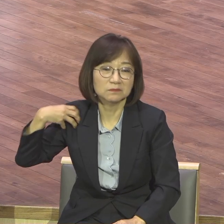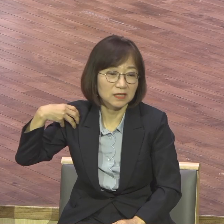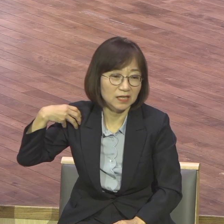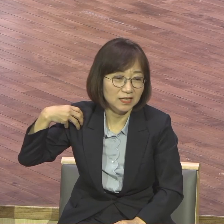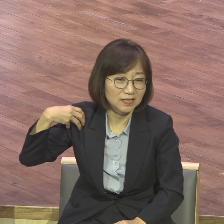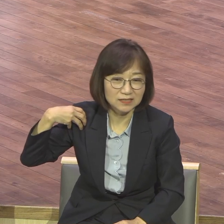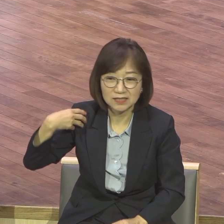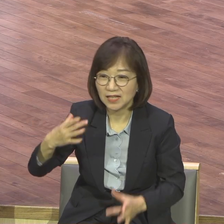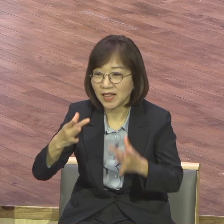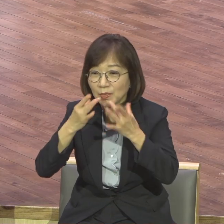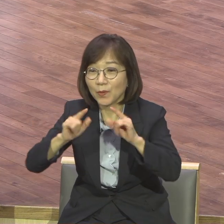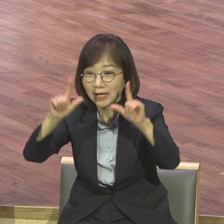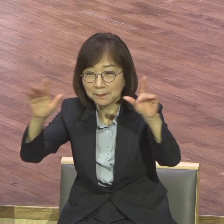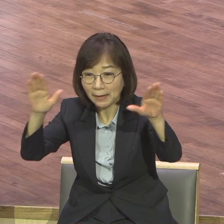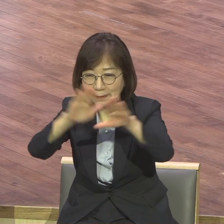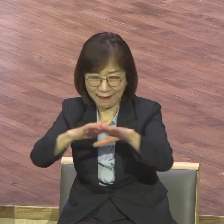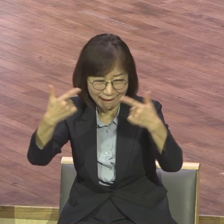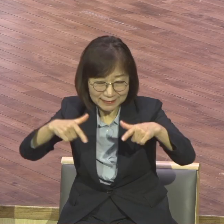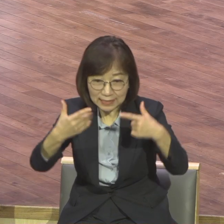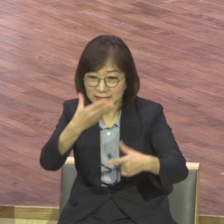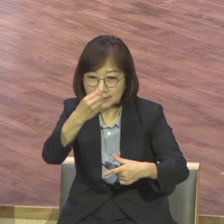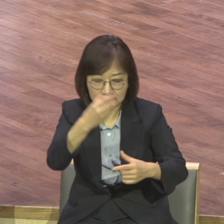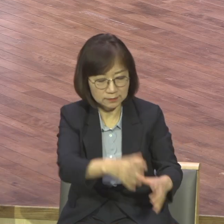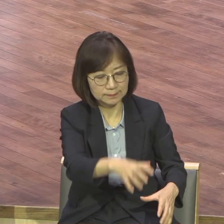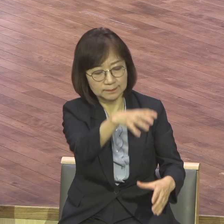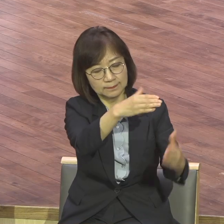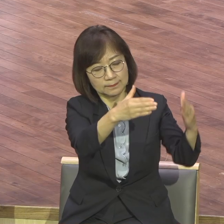토요일 밤 되면 언제나 쓰레기가 다.